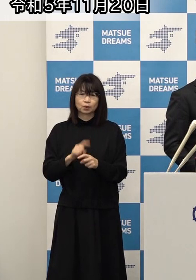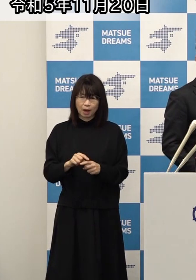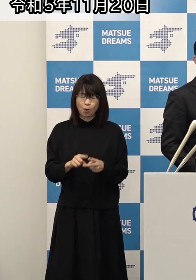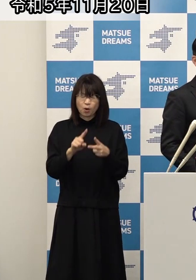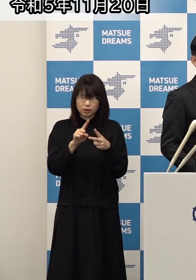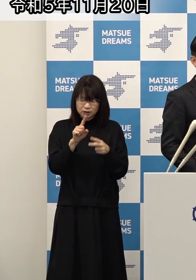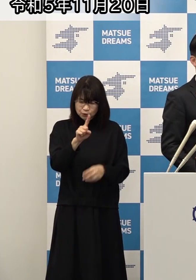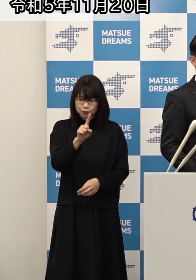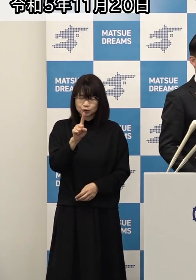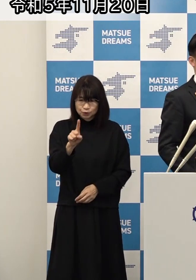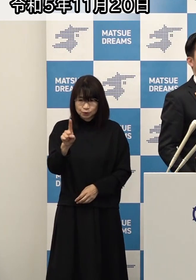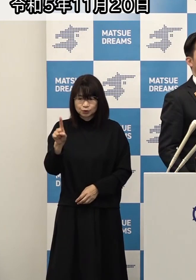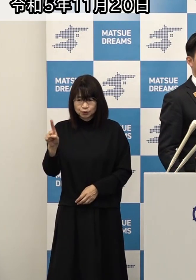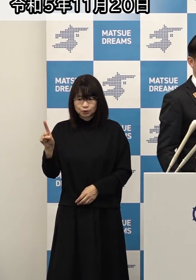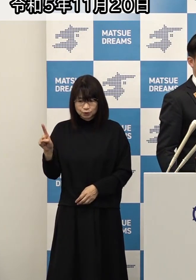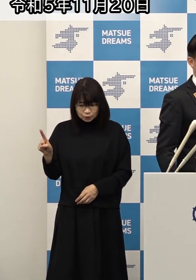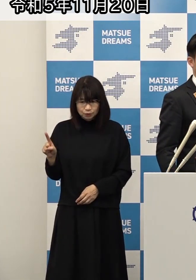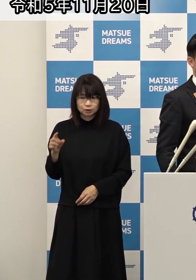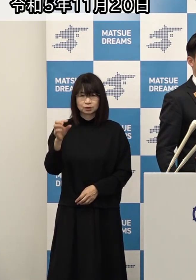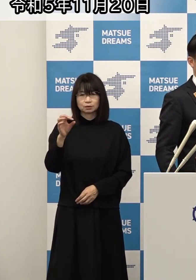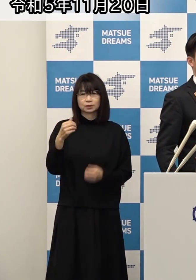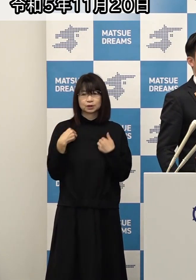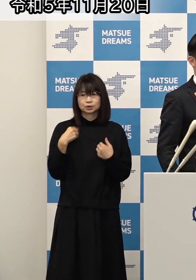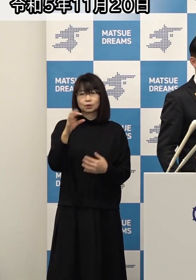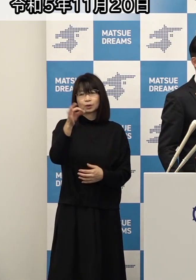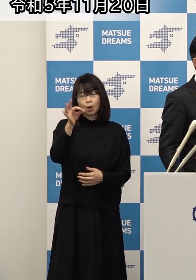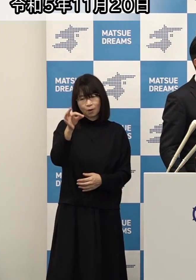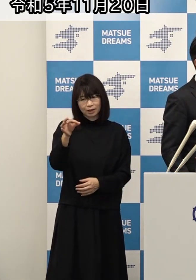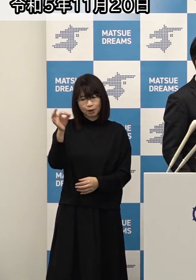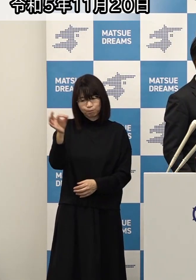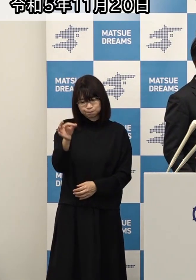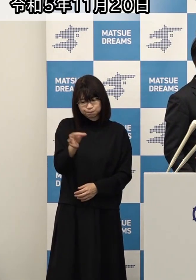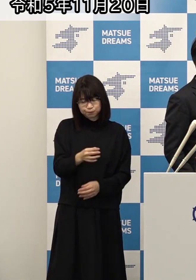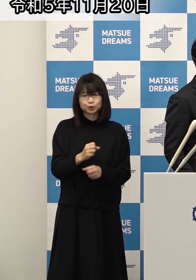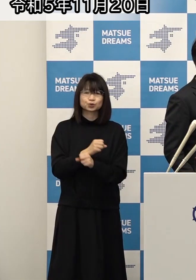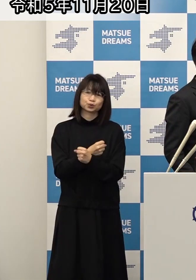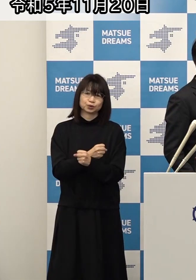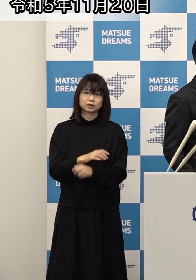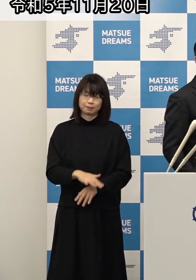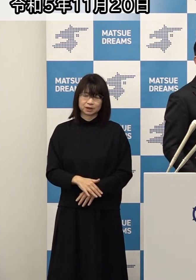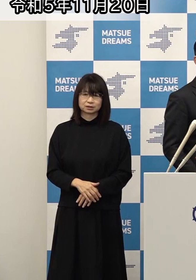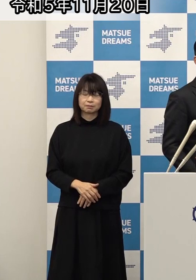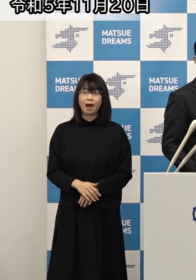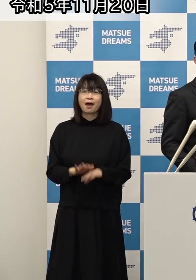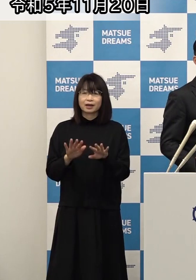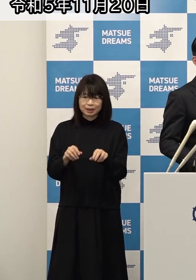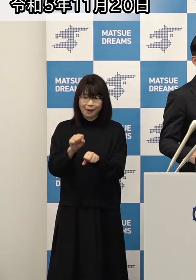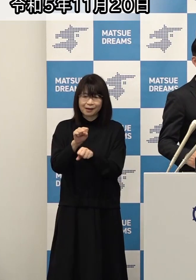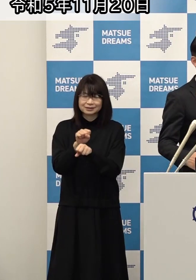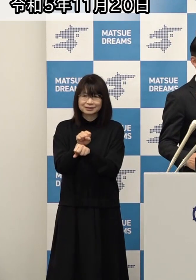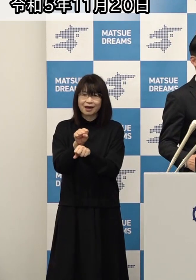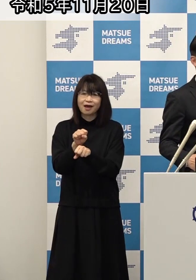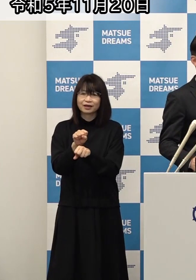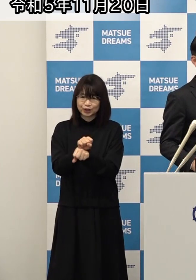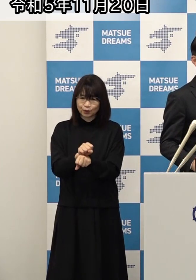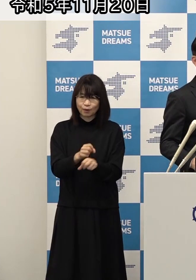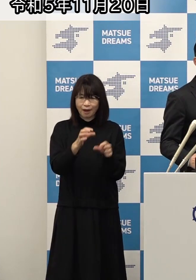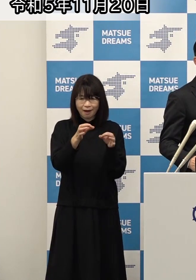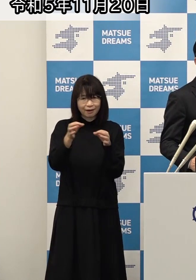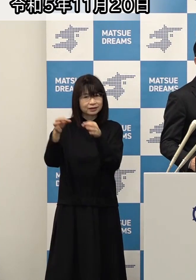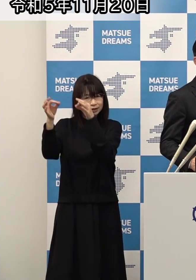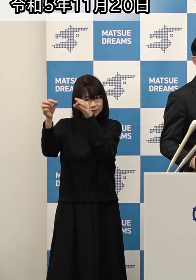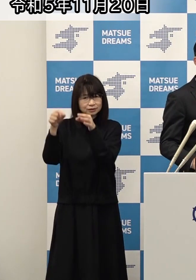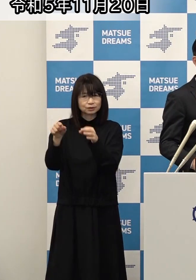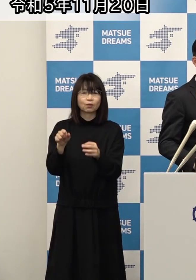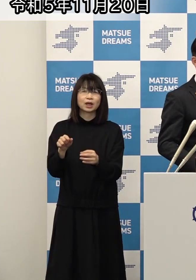一つが、まあ、コストの削減につながっていくというふうに考えているところです。どうしても、まあ、資材価格の高騰のような大きなところはなかなか防ぎよう